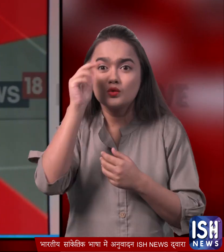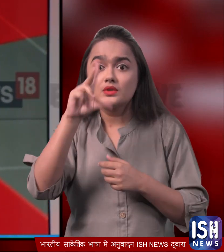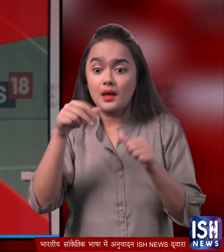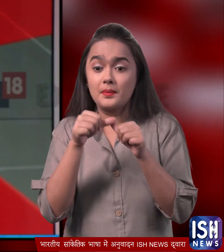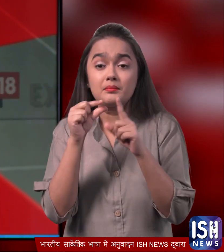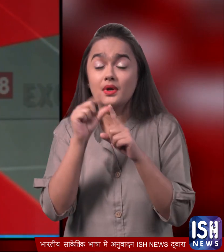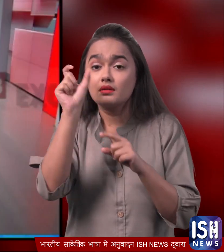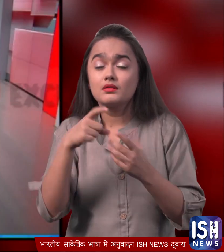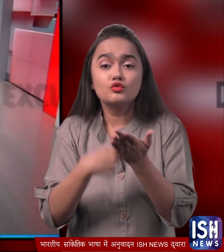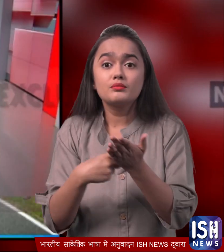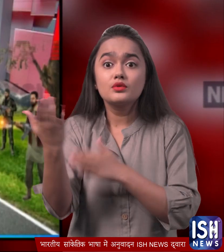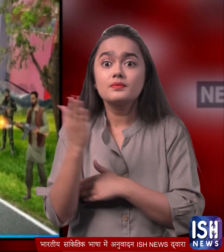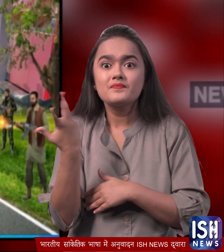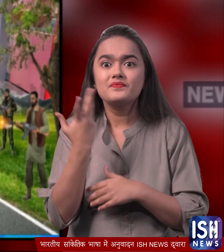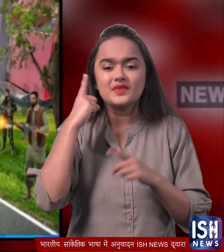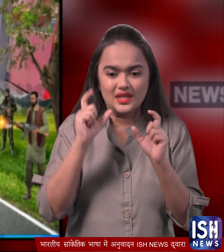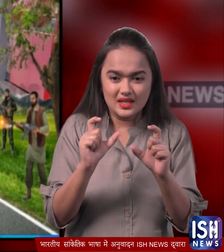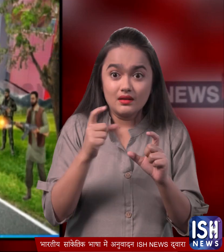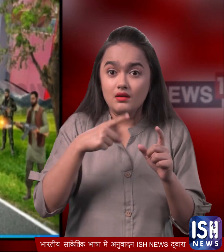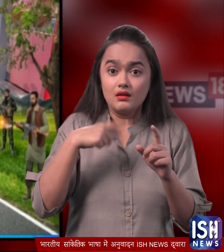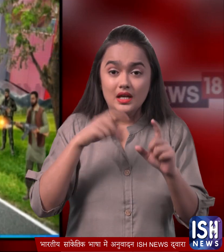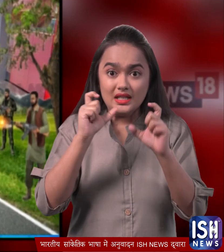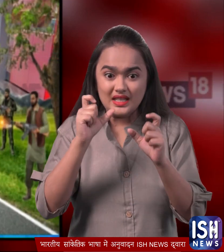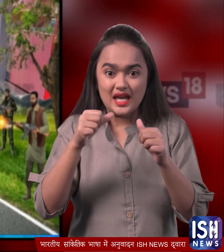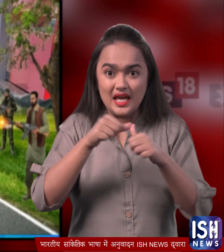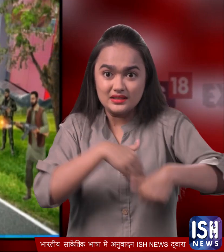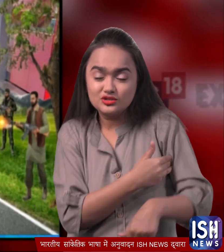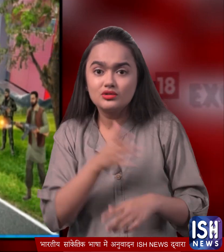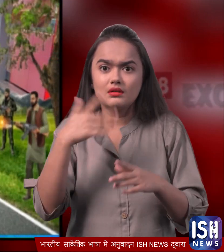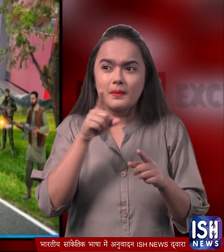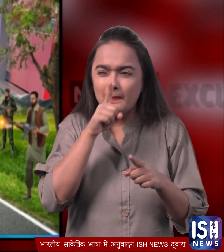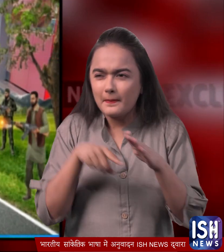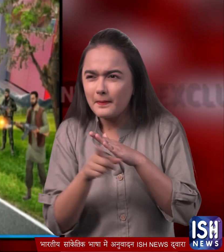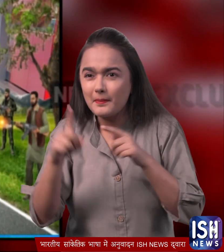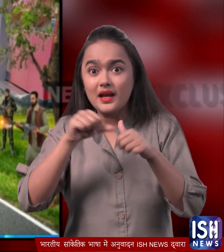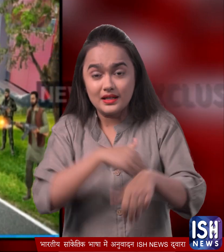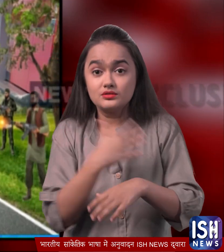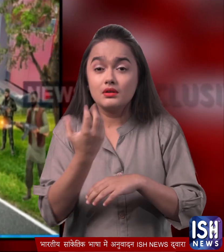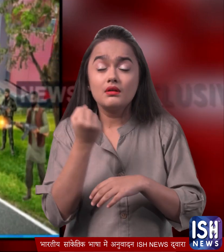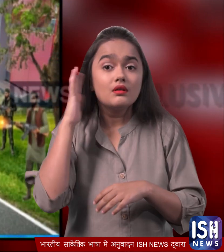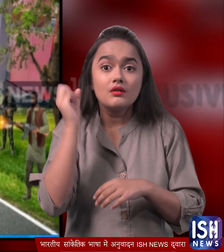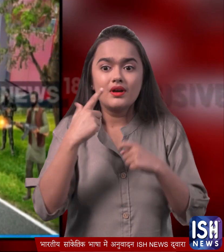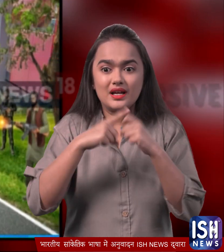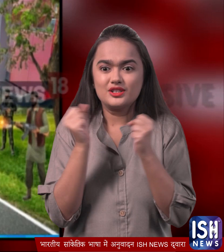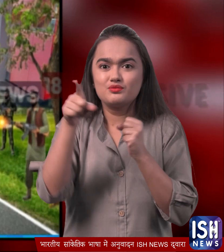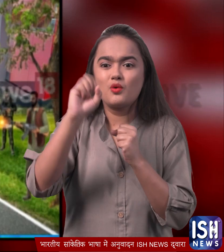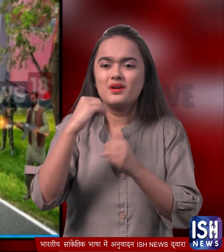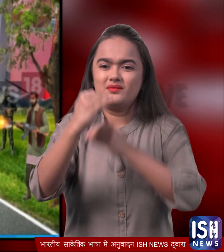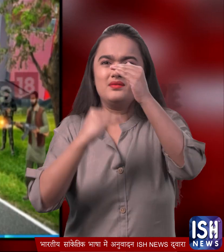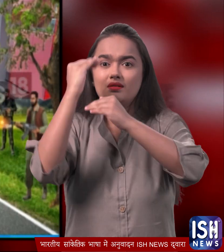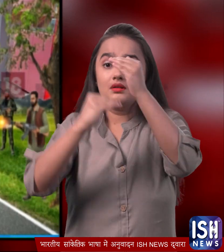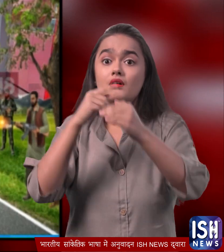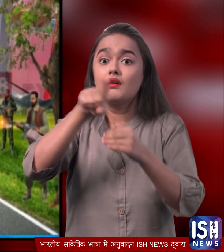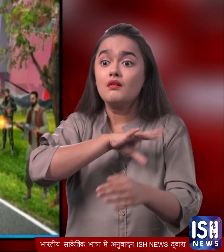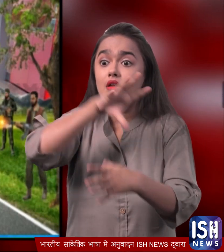के अमित पांडे की रिपोर्ट है कि सुरक्षा एजेंसियों और खुफिया एजेंसियों की जांच में यह बात पता चली कि कश्मीर के विकास में लोगों की भागीदारी